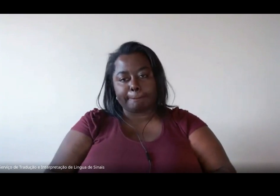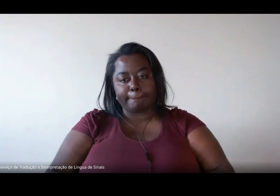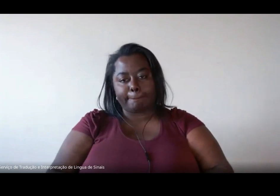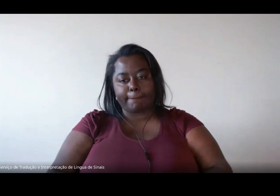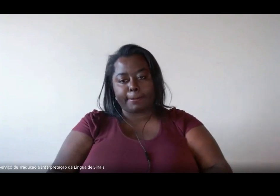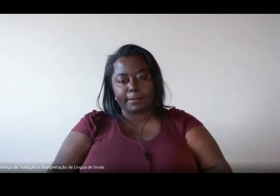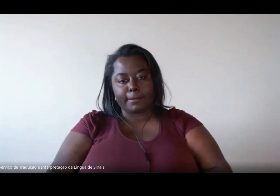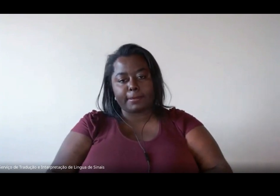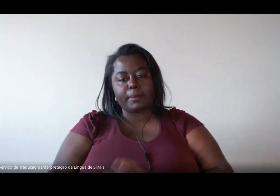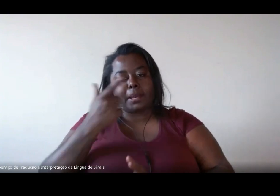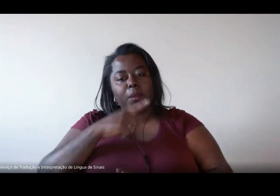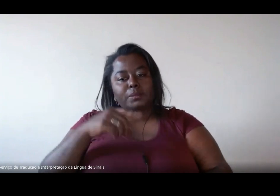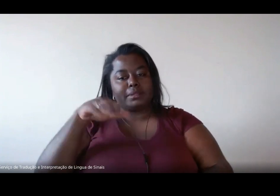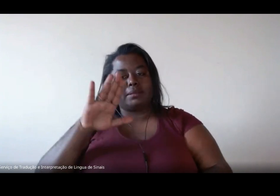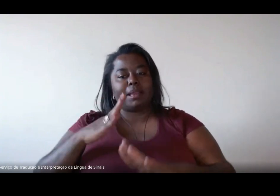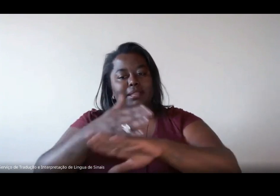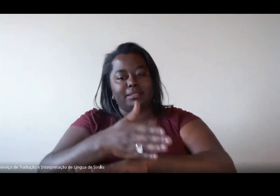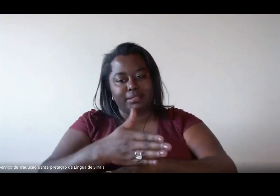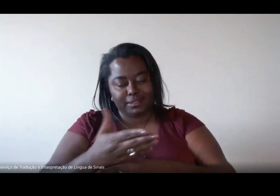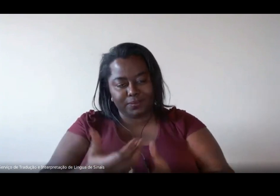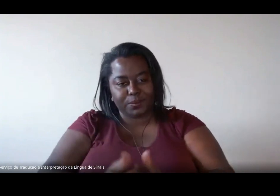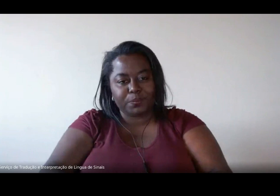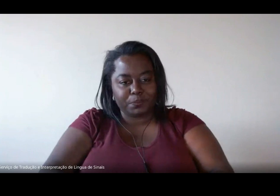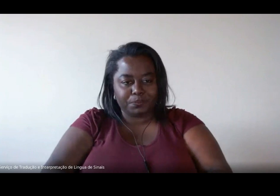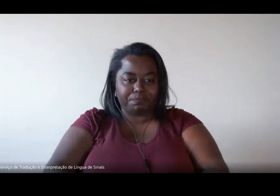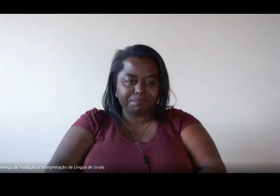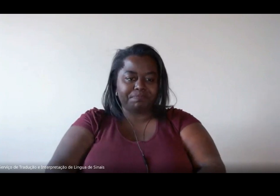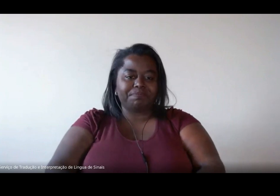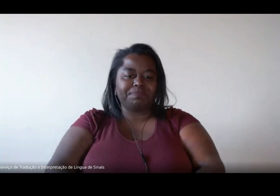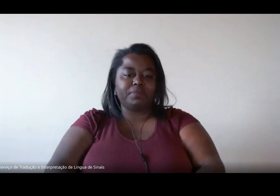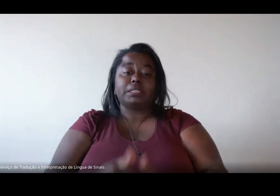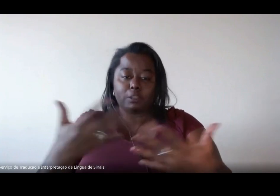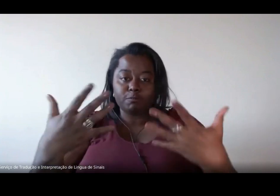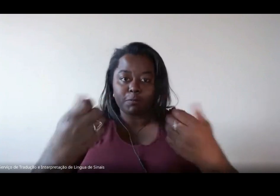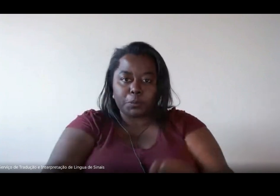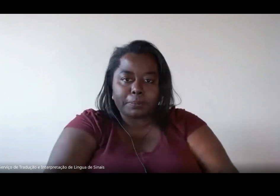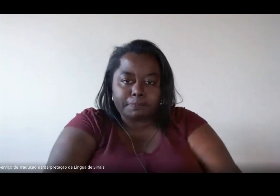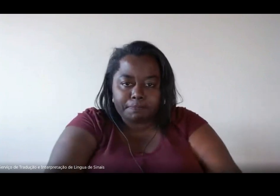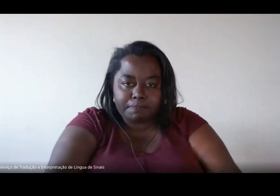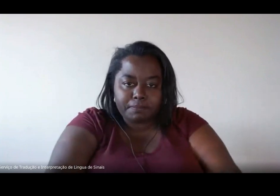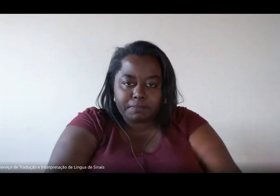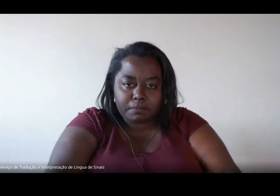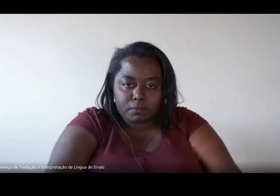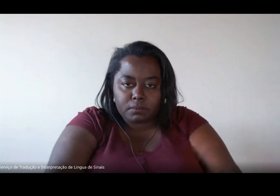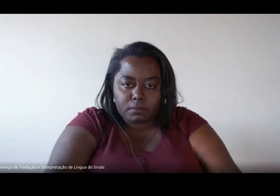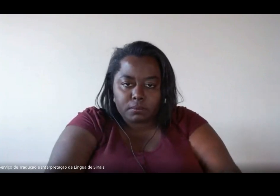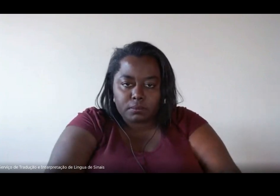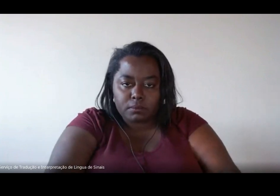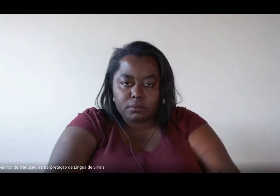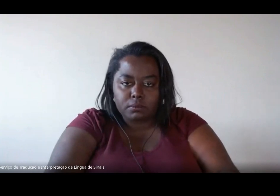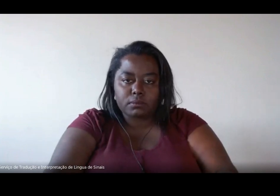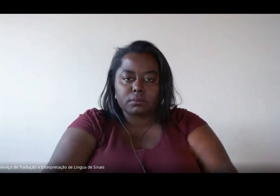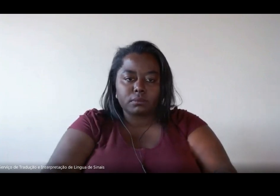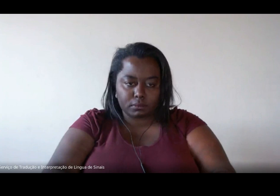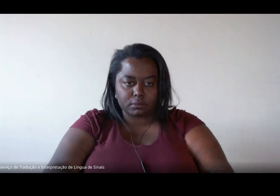para esse livro, né? Para esse livro ser mais acessível, né? Tá? Então tá bom. Vamos lá.